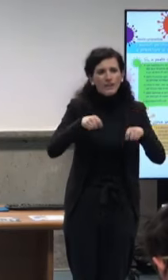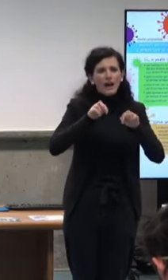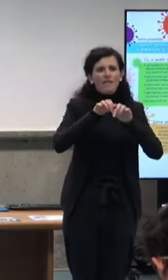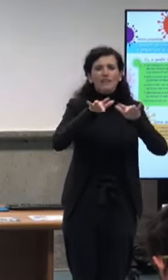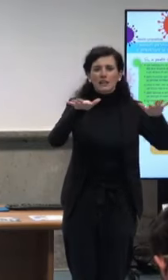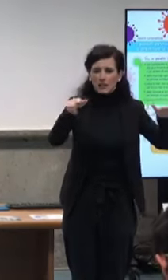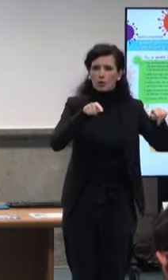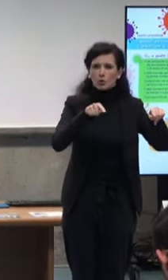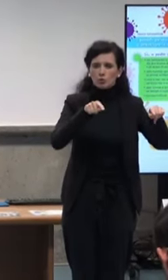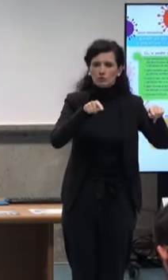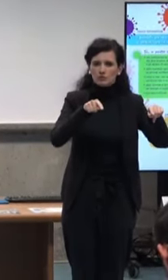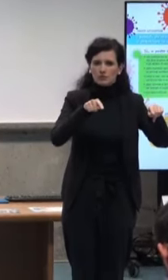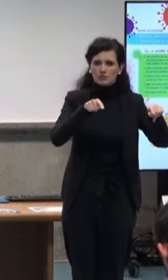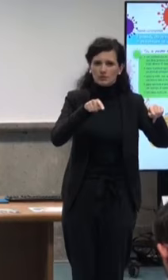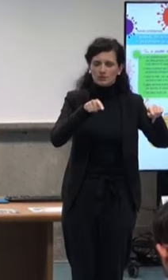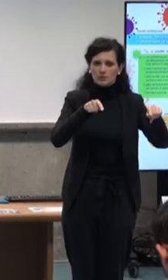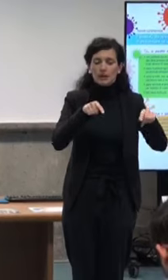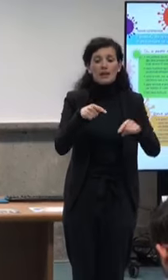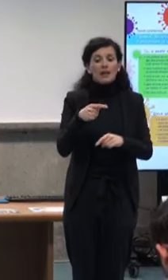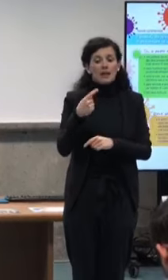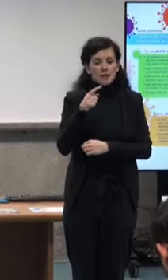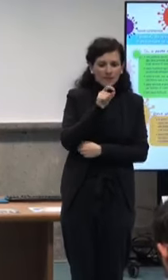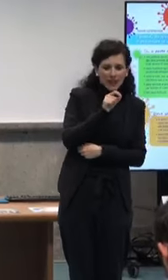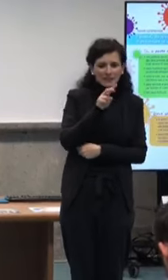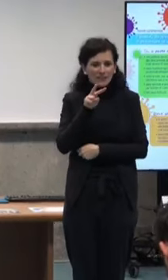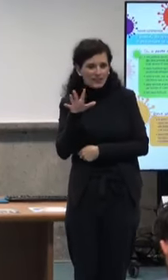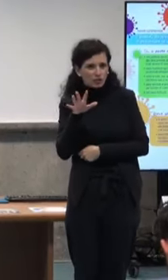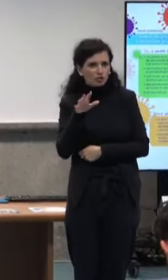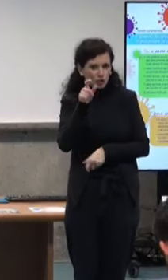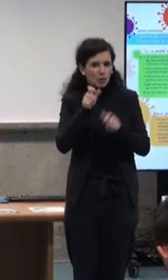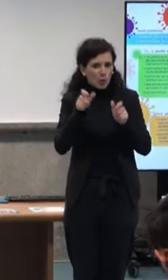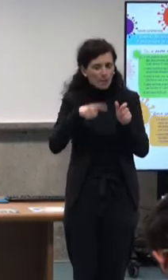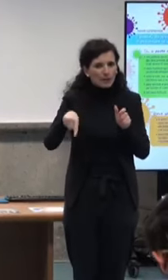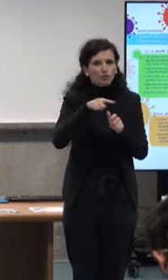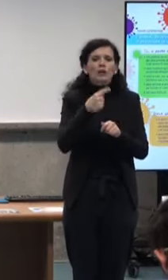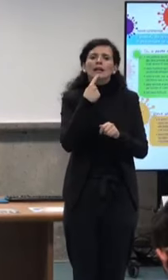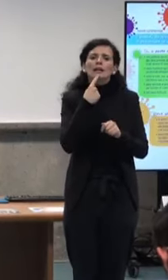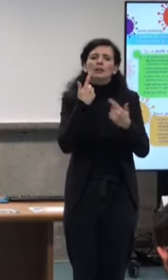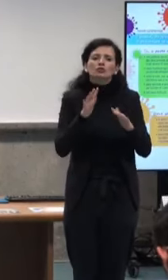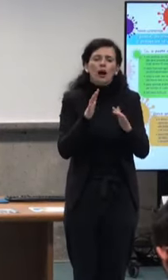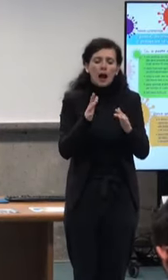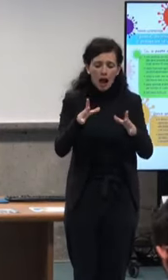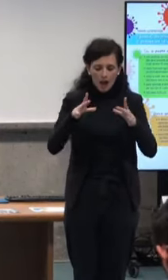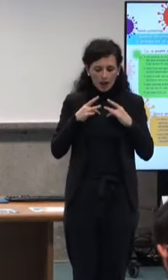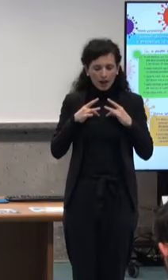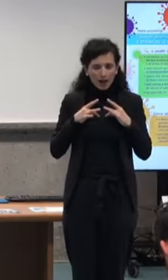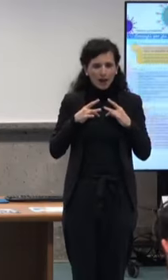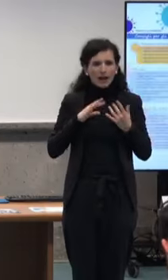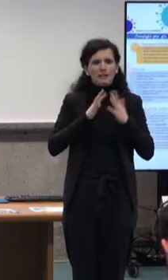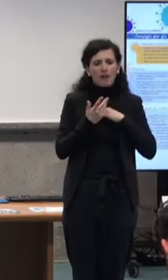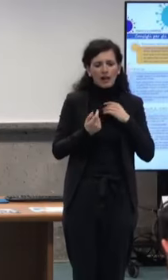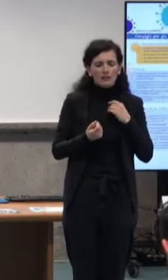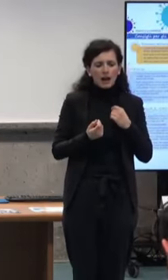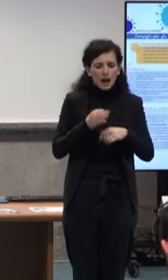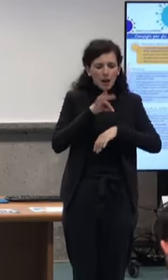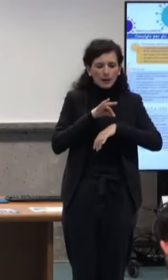discreto un ottimo diciamo un ottimo numero di persone che vengono a contatto col virus comunque non sviluppano patologia